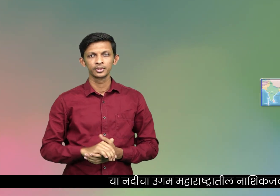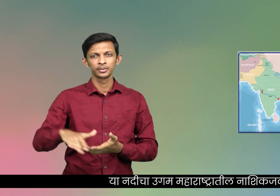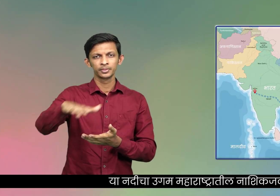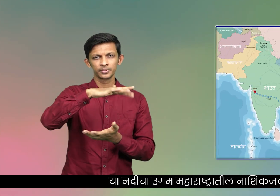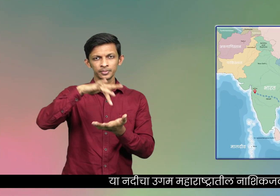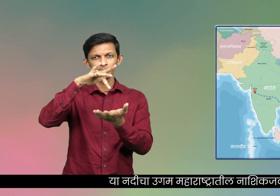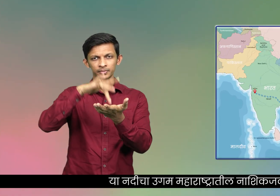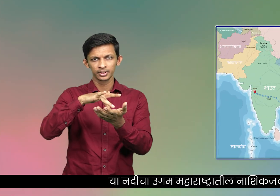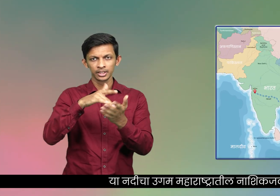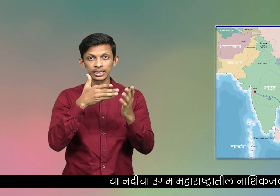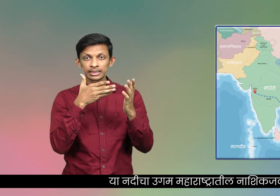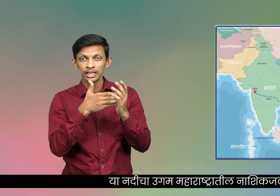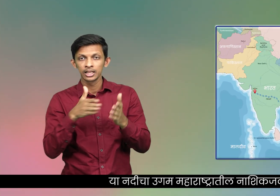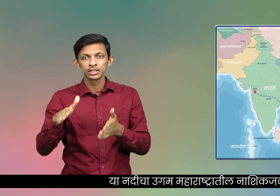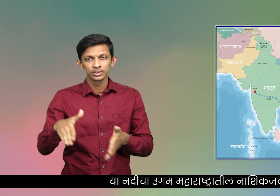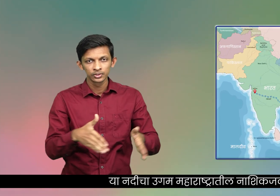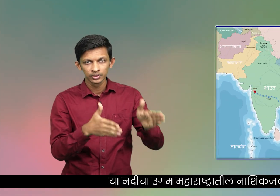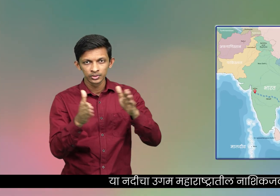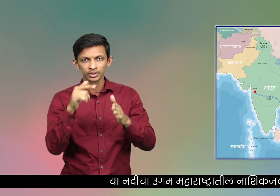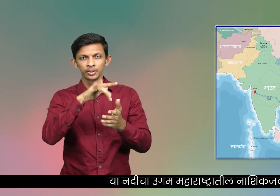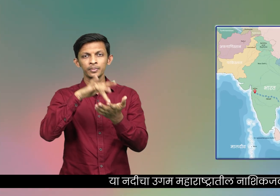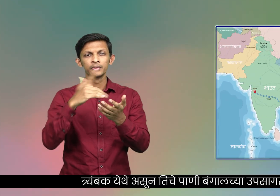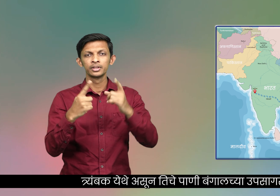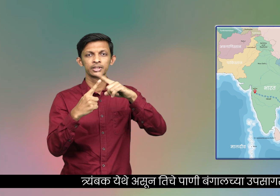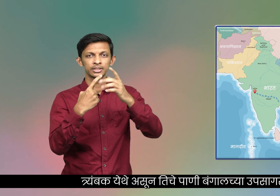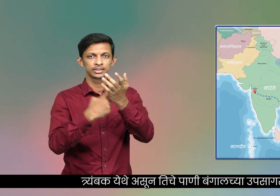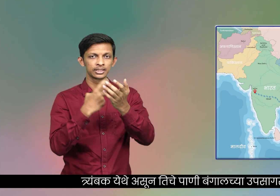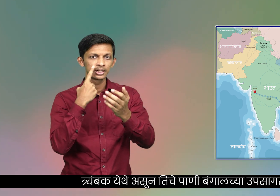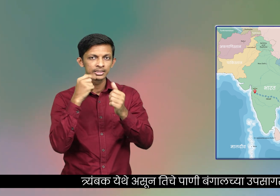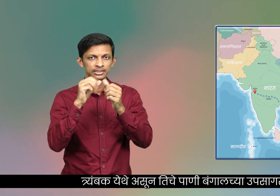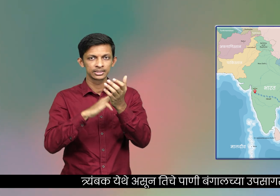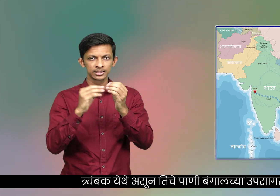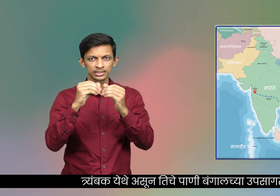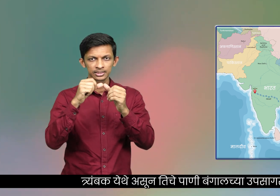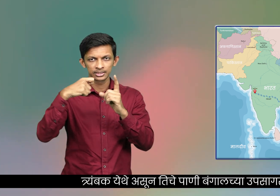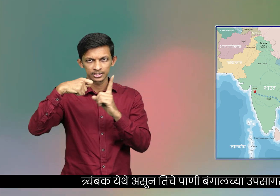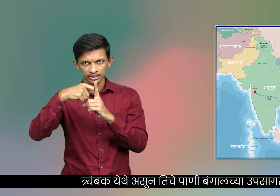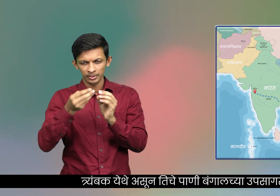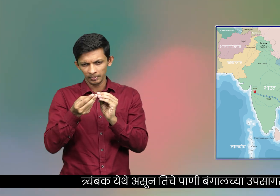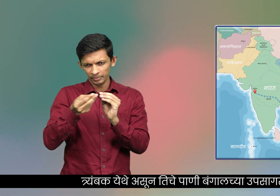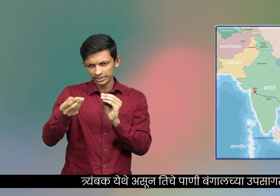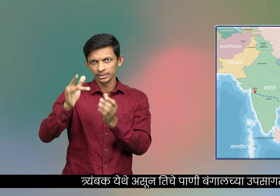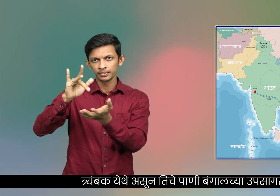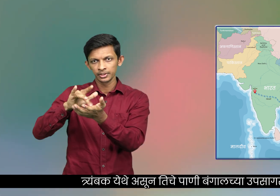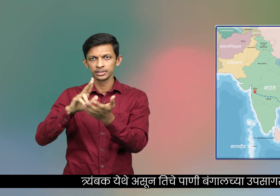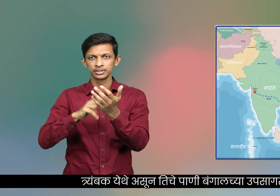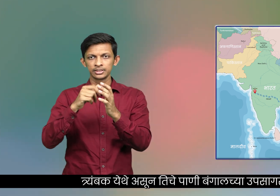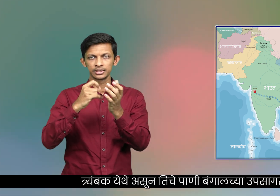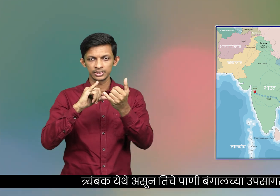या नदीचा उगम महाराष्ट्रातील नाशिक जवळ त्र्यंबक येथे असून तिचं पाणी बंगालच्या उपसागरात सोडतं.